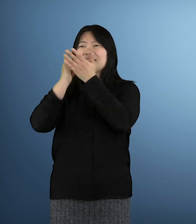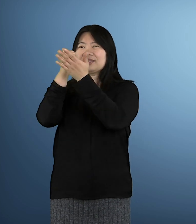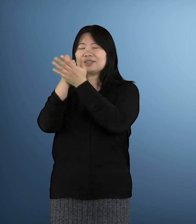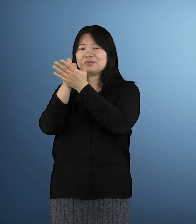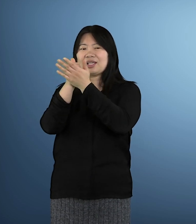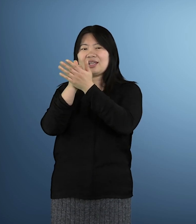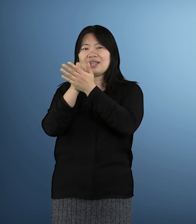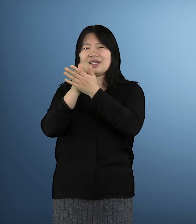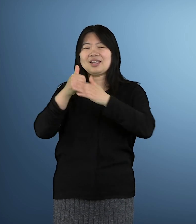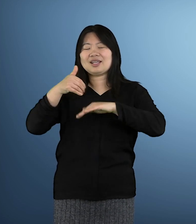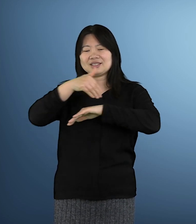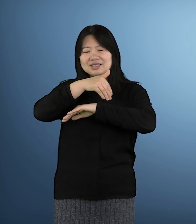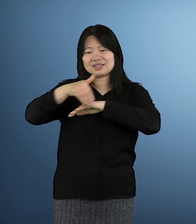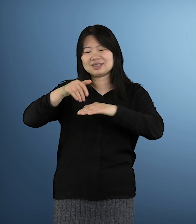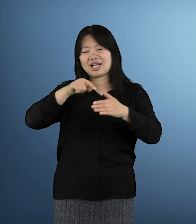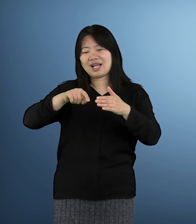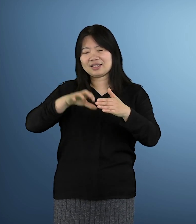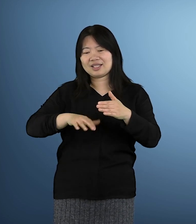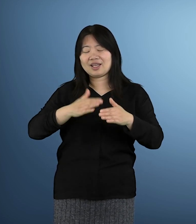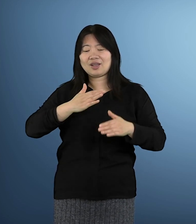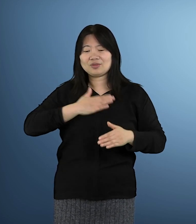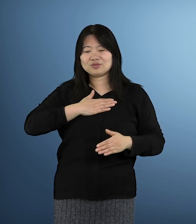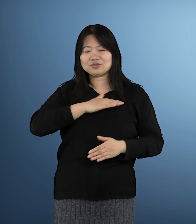하나님의 섭리 속에 우리